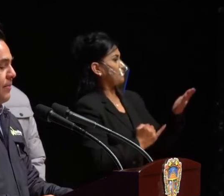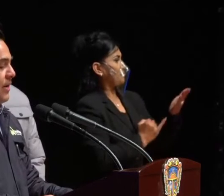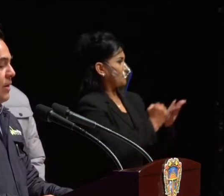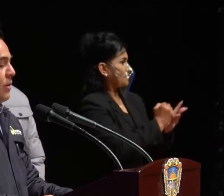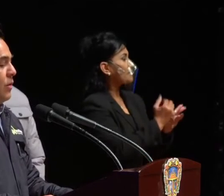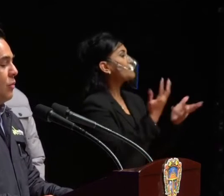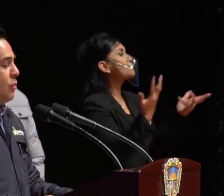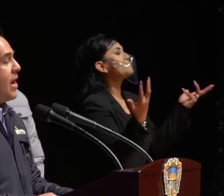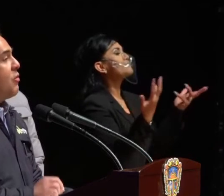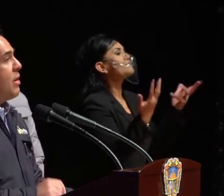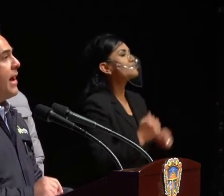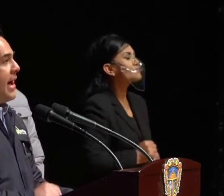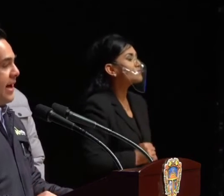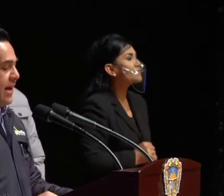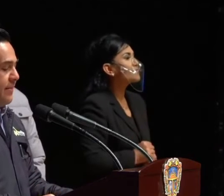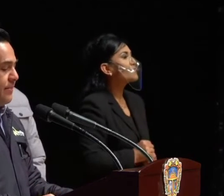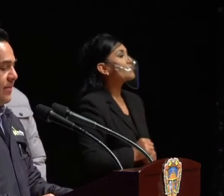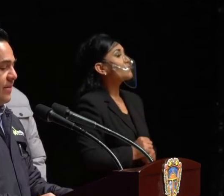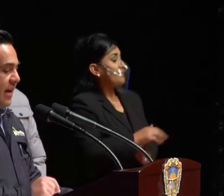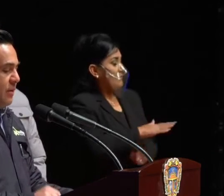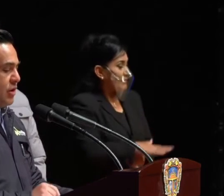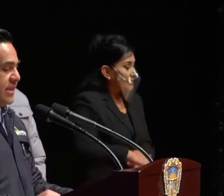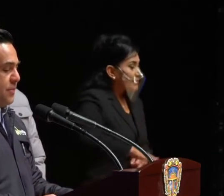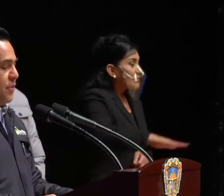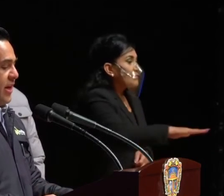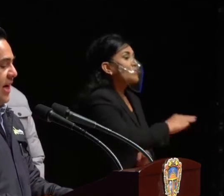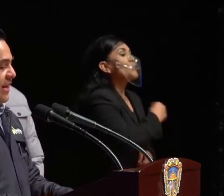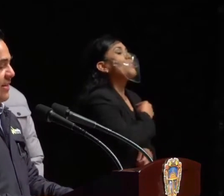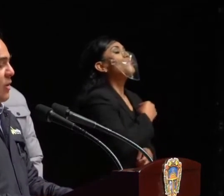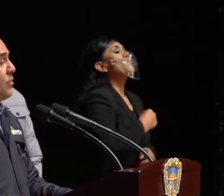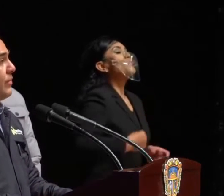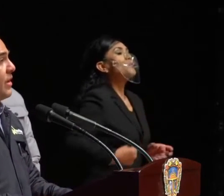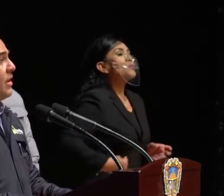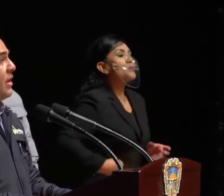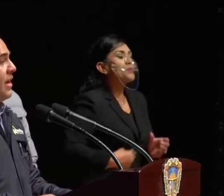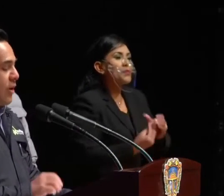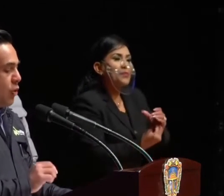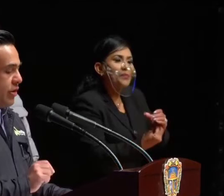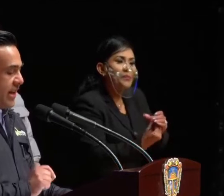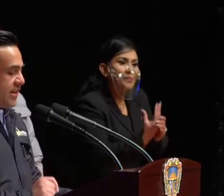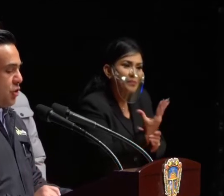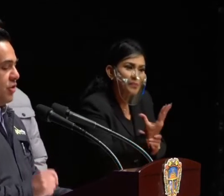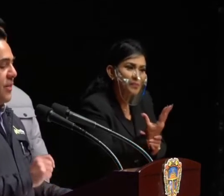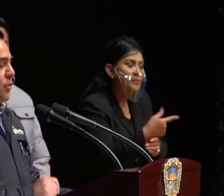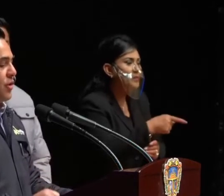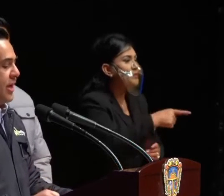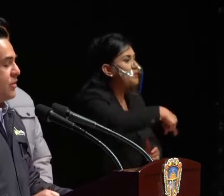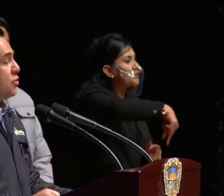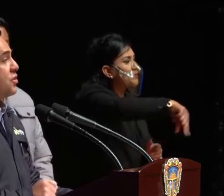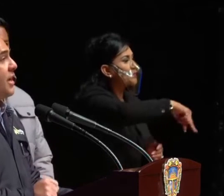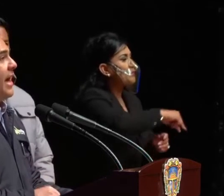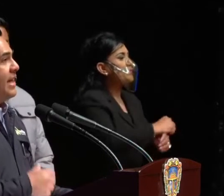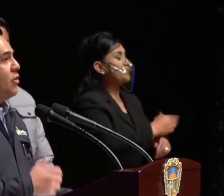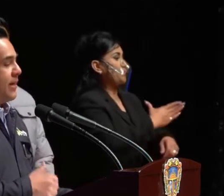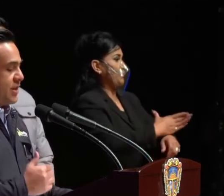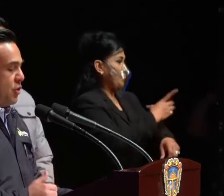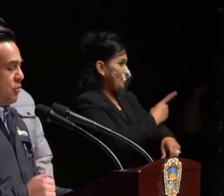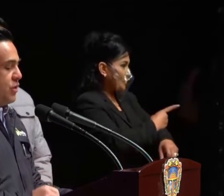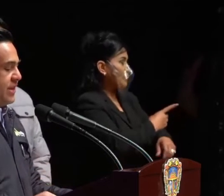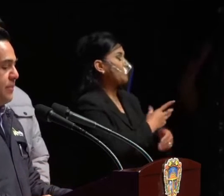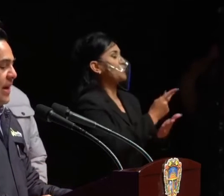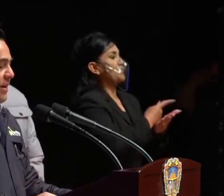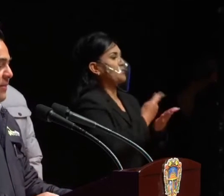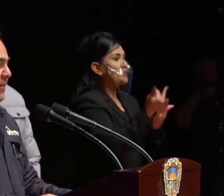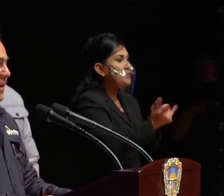crear una nueva área del municipio de Querétaro, la Coordinación de Proyectos e